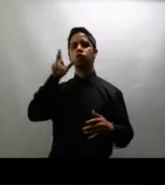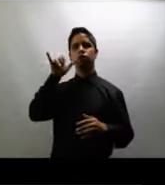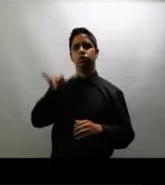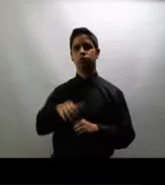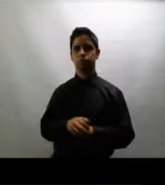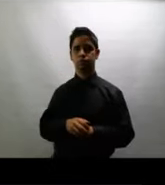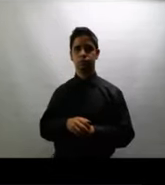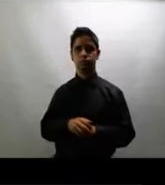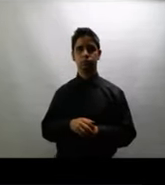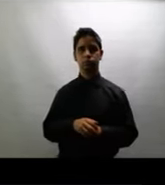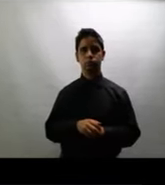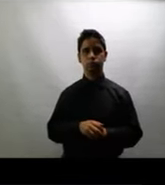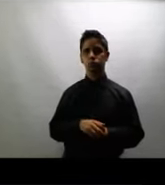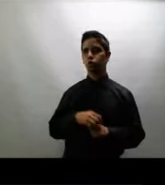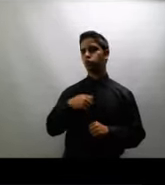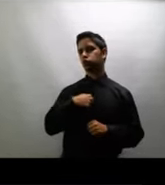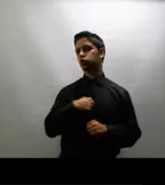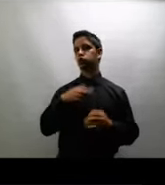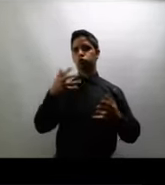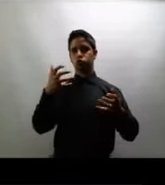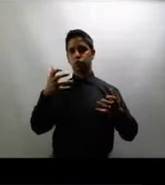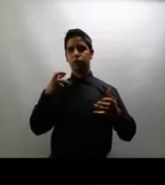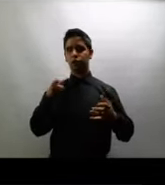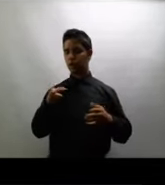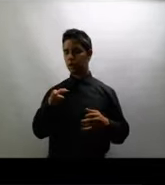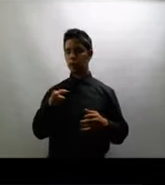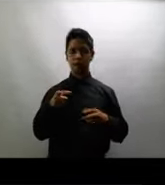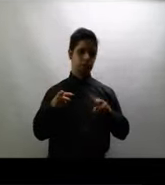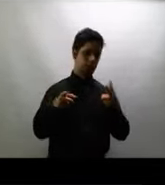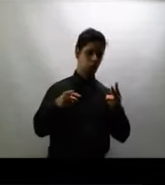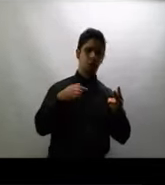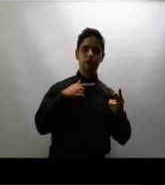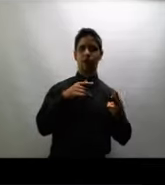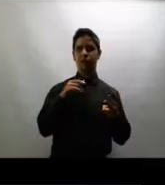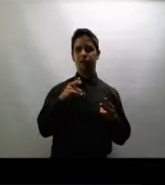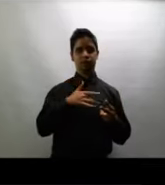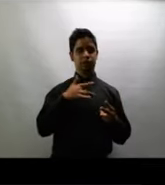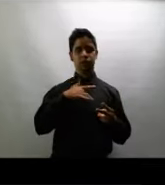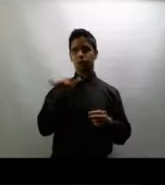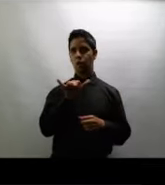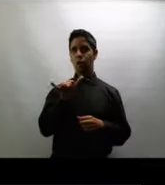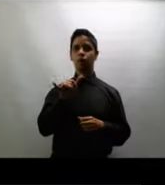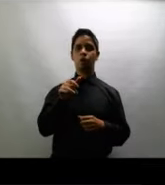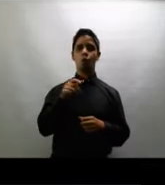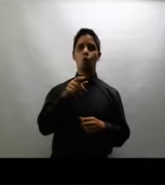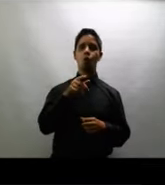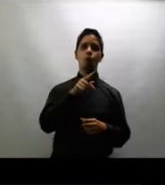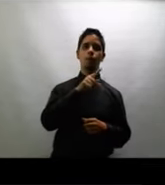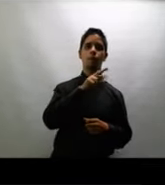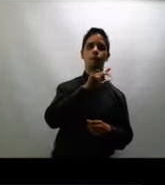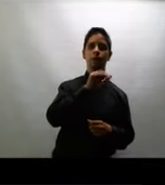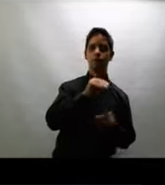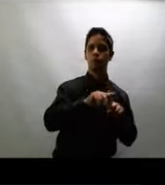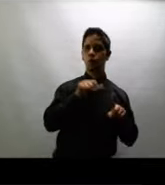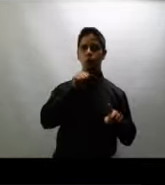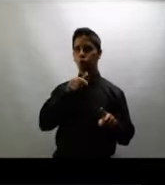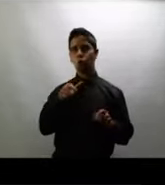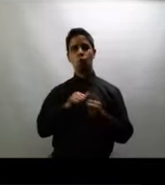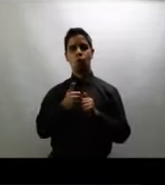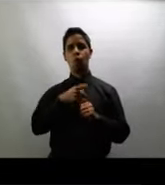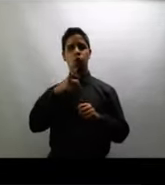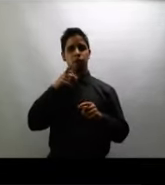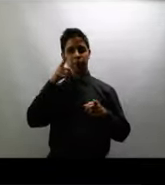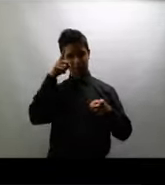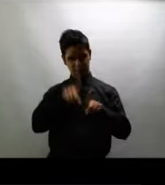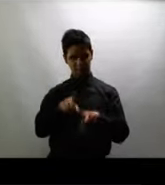un primito del primero, no un hermanito gemelo. Y entonces eso es lo que estaba buscando. Sí, te entiendo, completamente. Y entonces